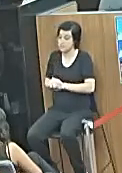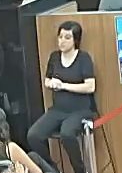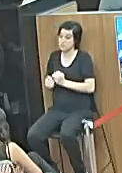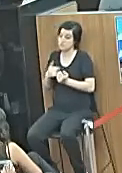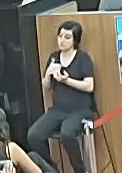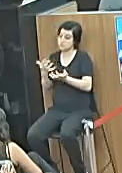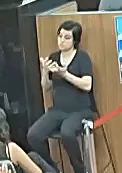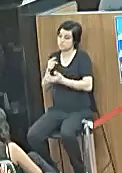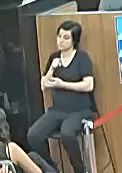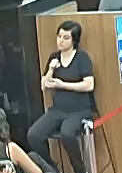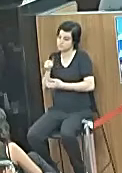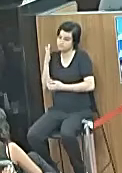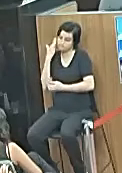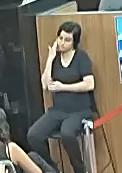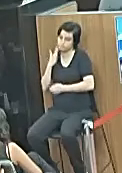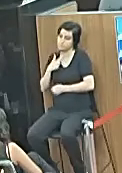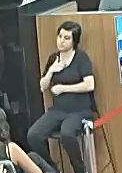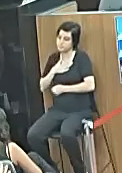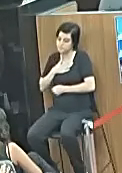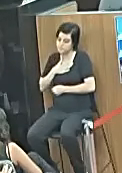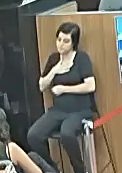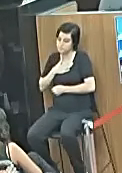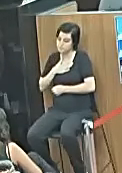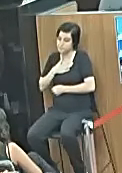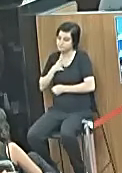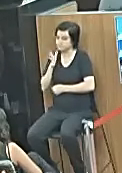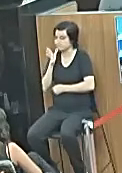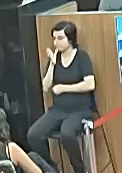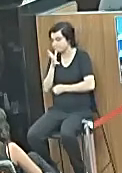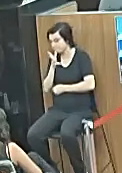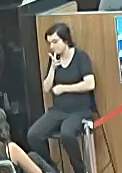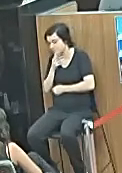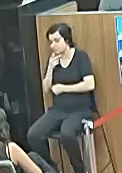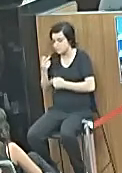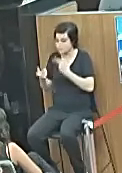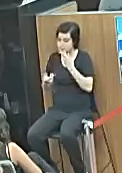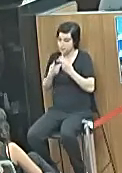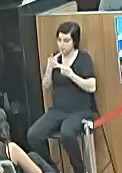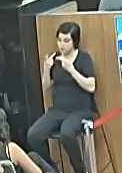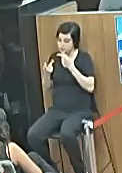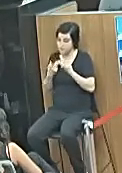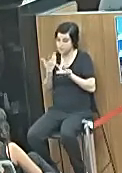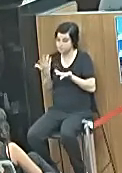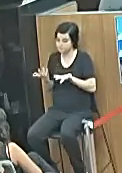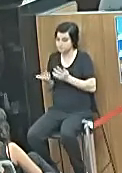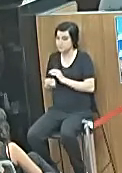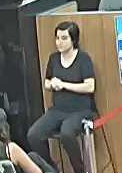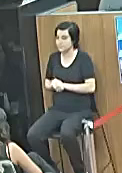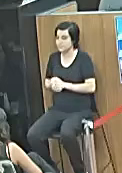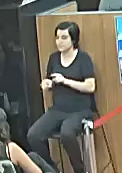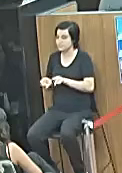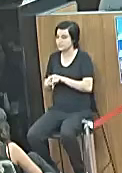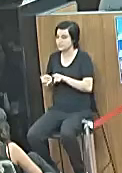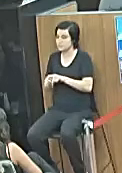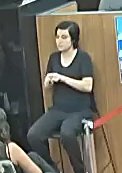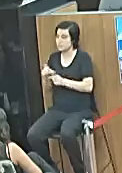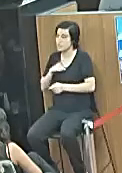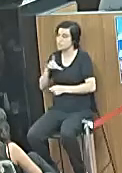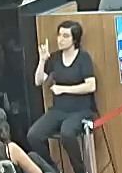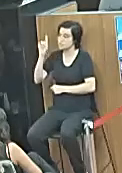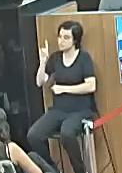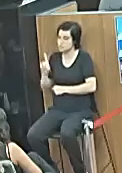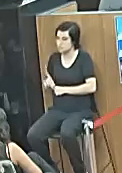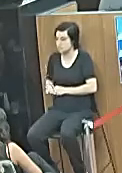vocês e falando de si isso é dos direitos dos direitos humanos e